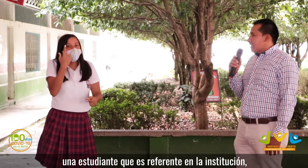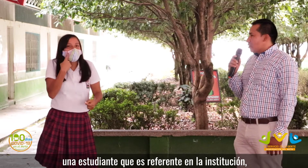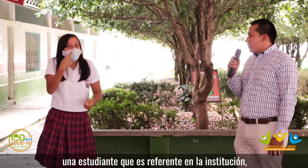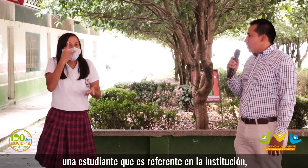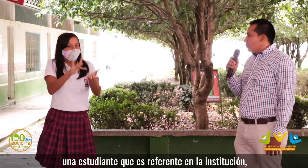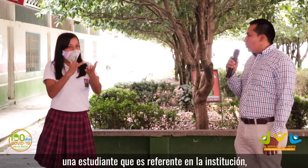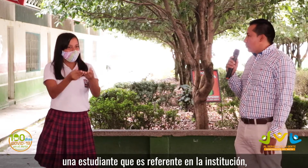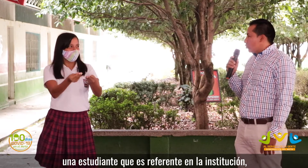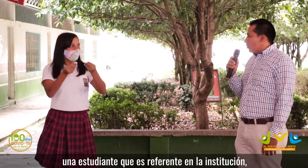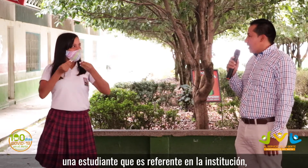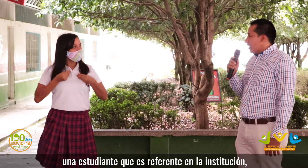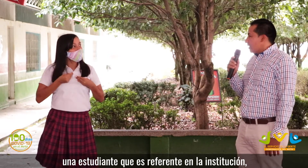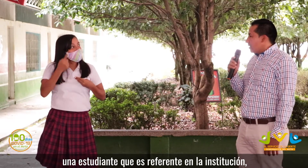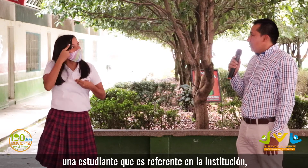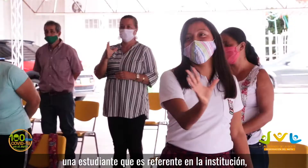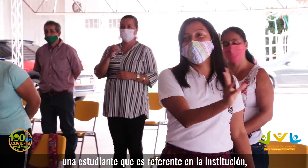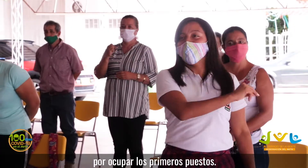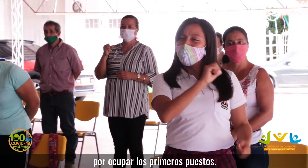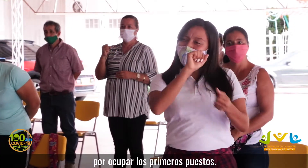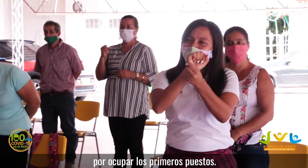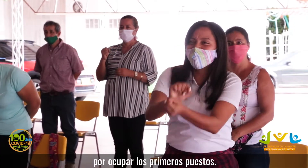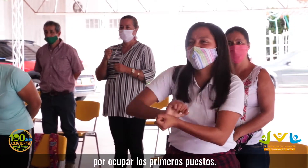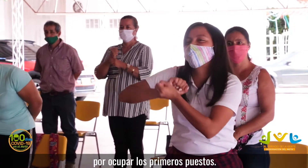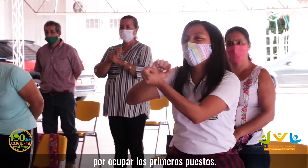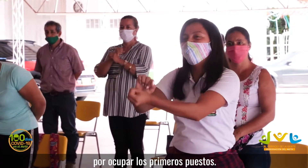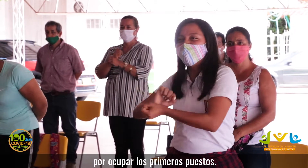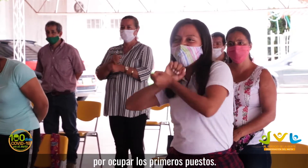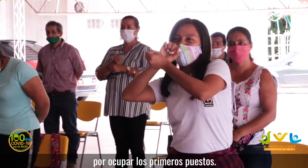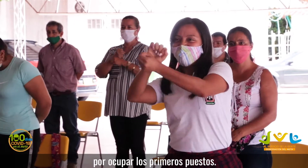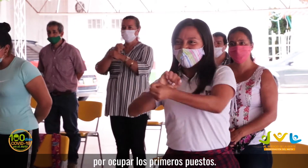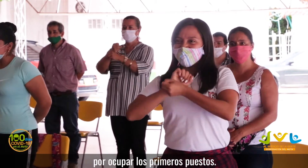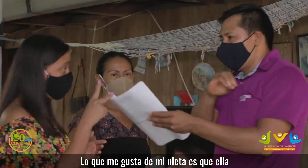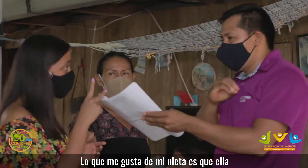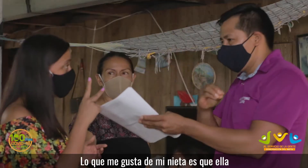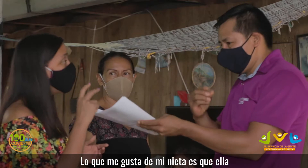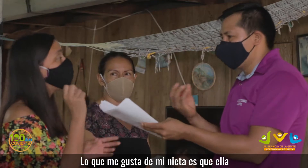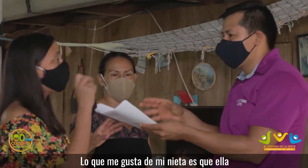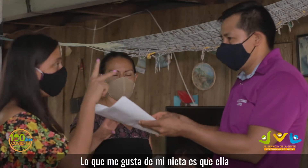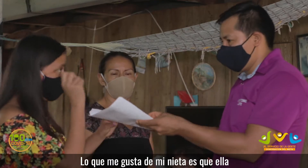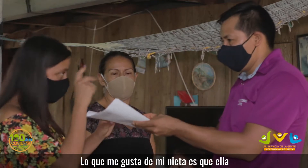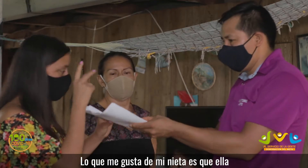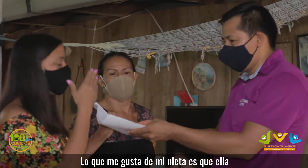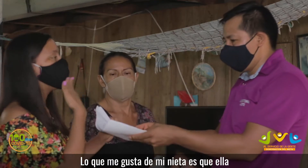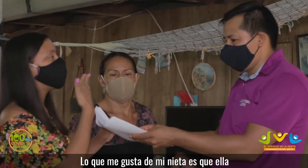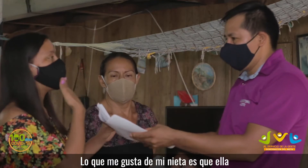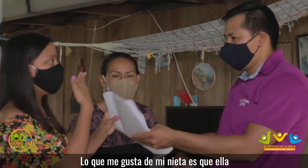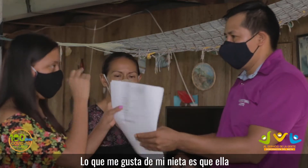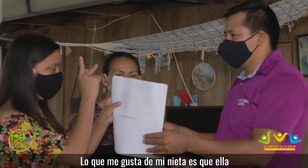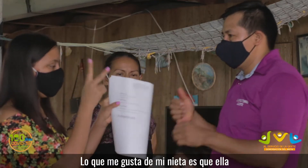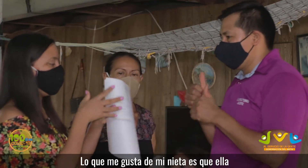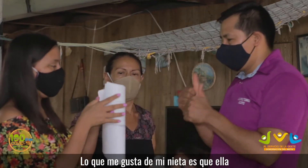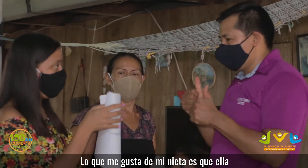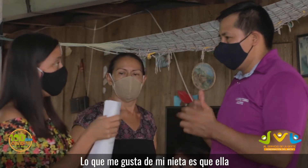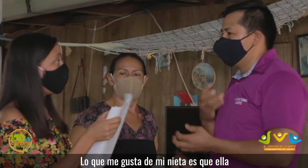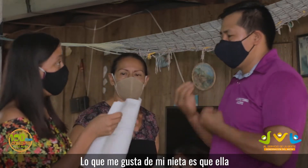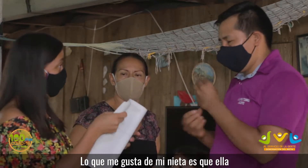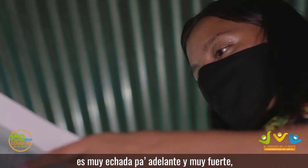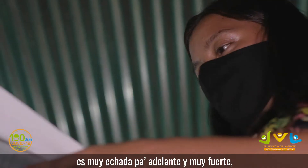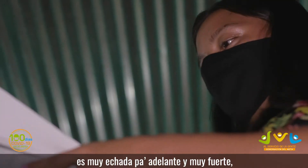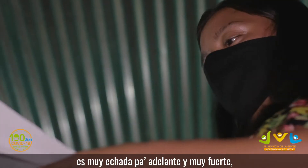es referente en la institución por ocupar los primeros puestos. Lo que me gusta de mi nieta es que ella es muy echada